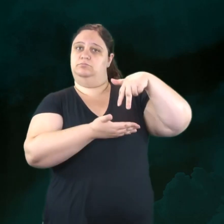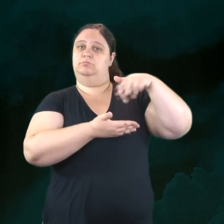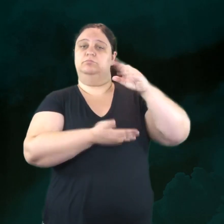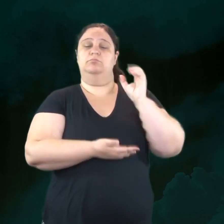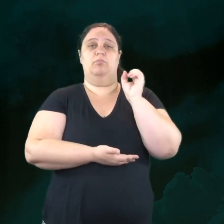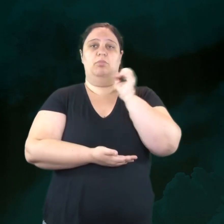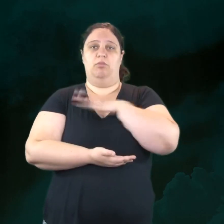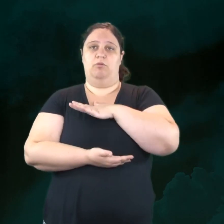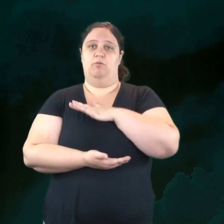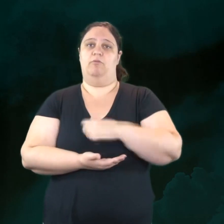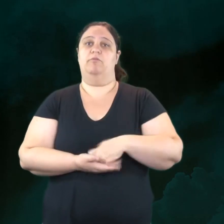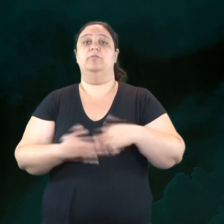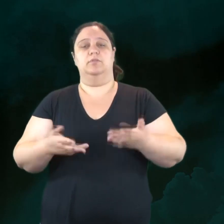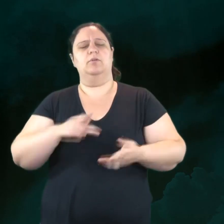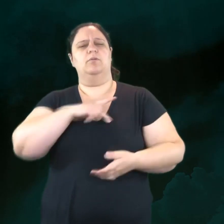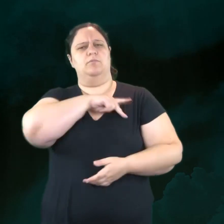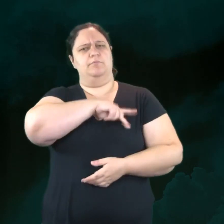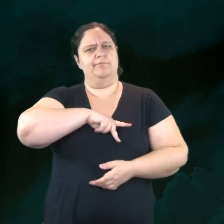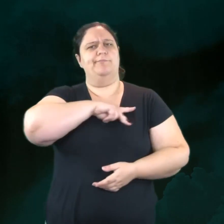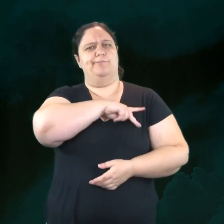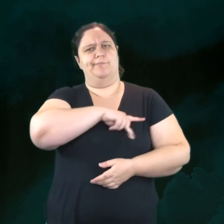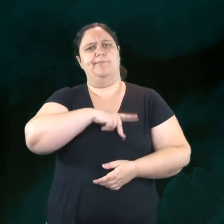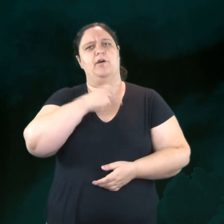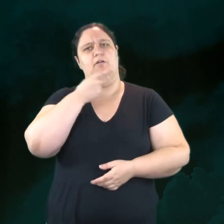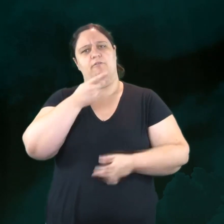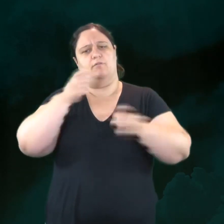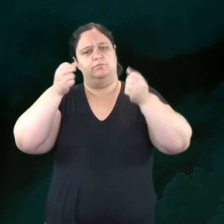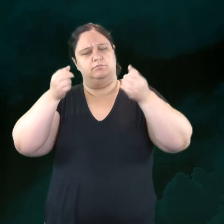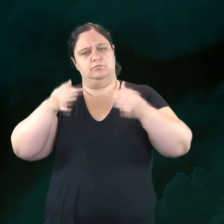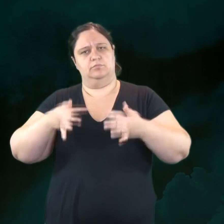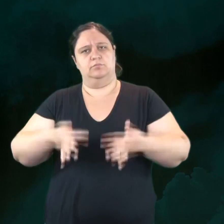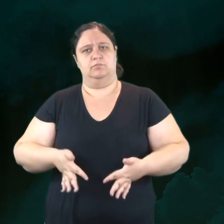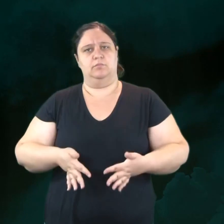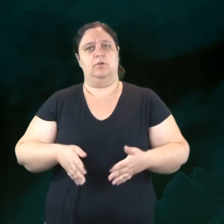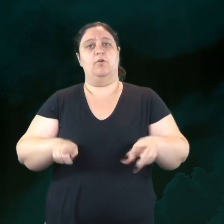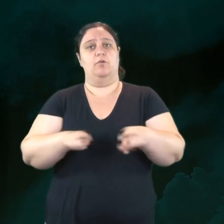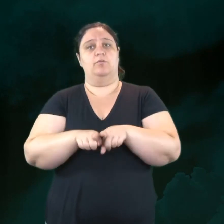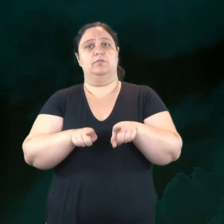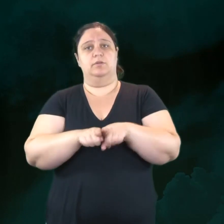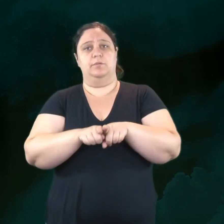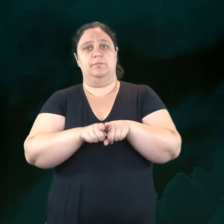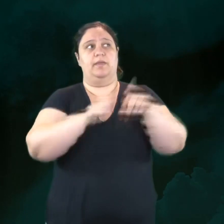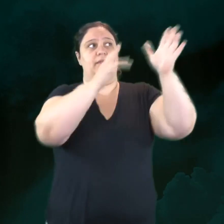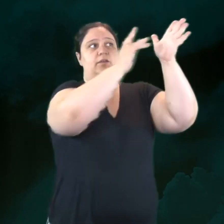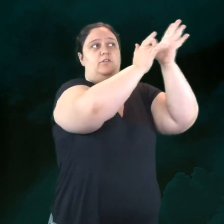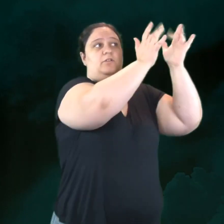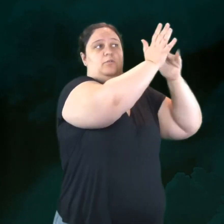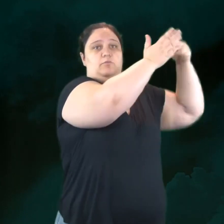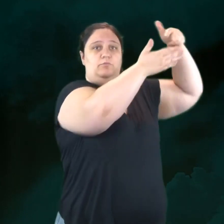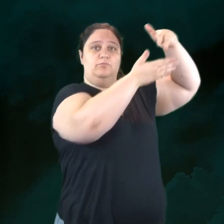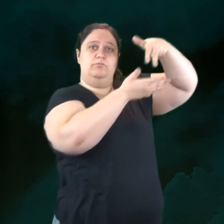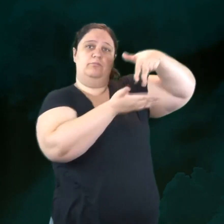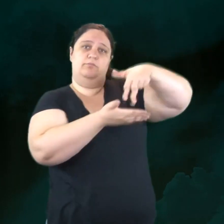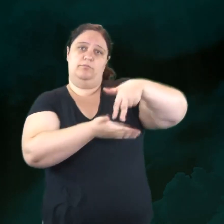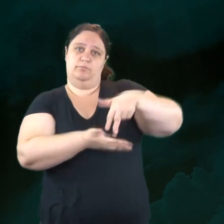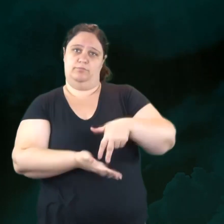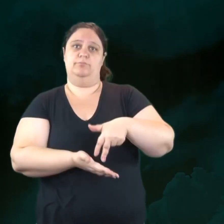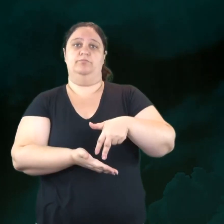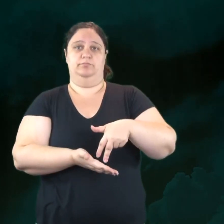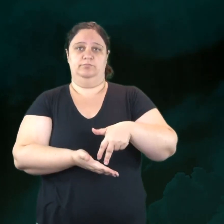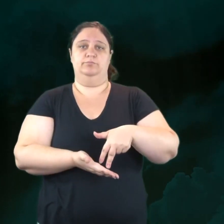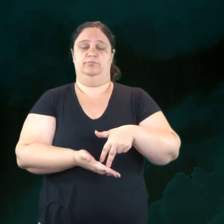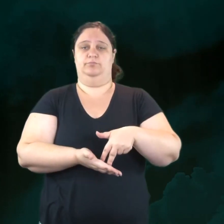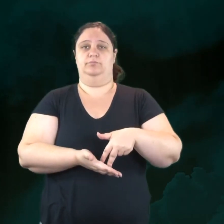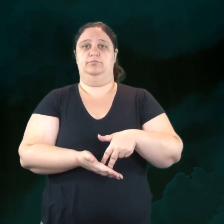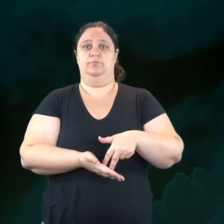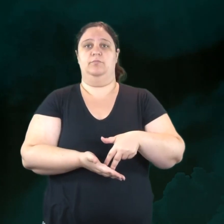com certeza Paulo falou da vinda desse Senhor Jesus para